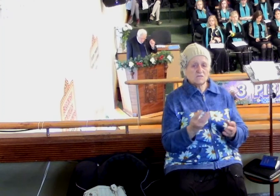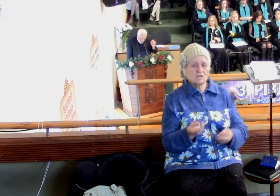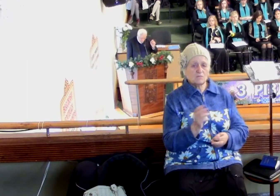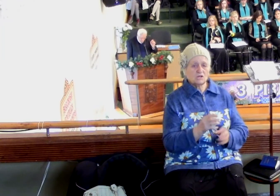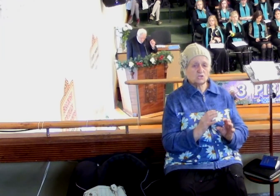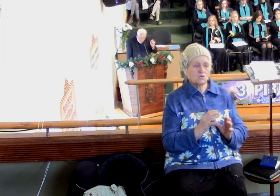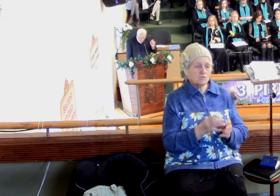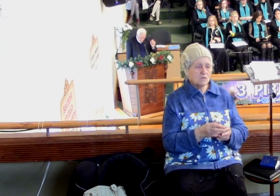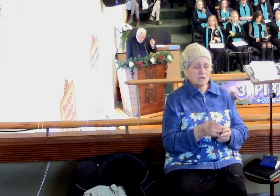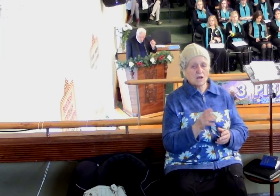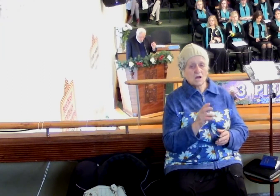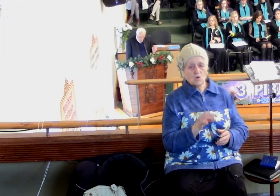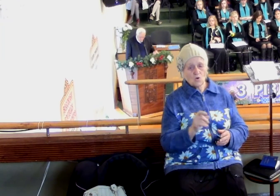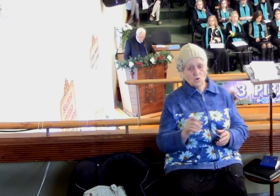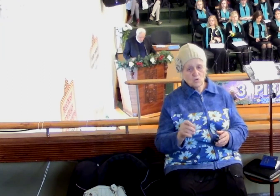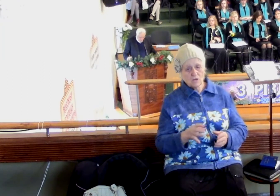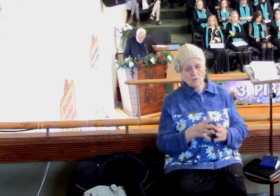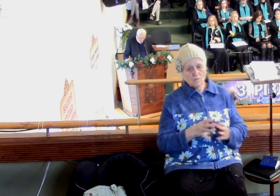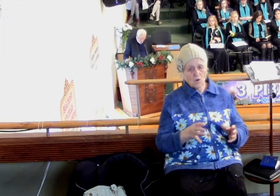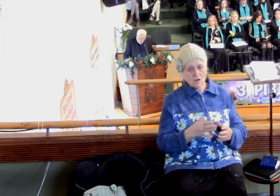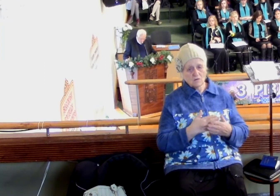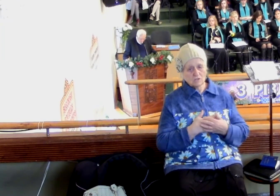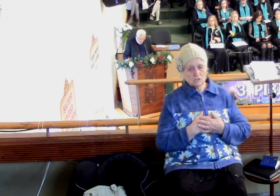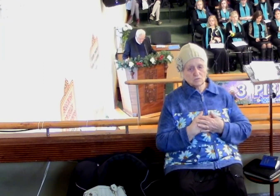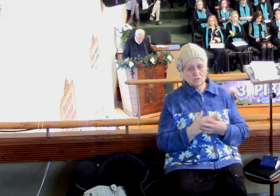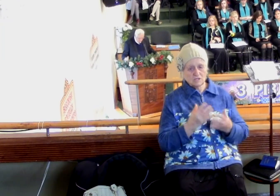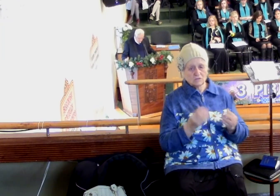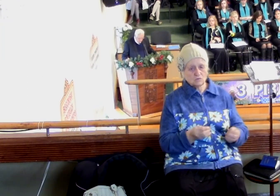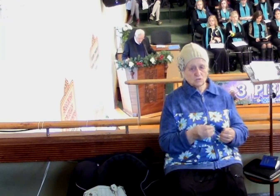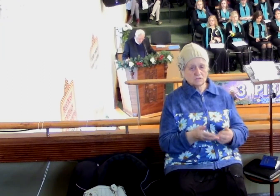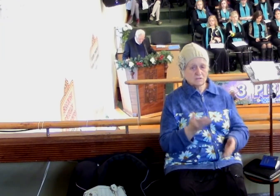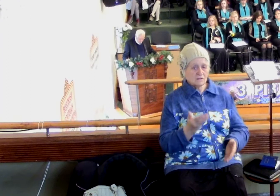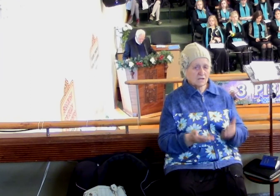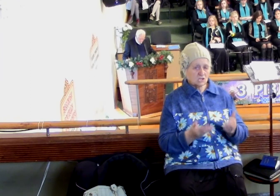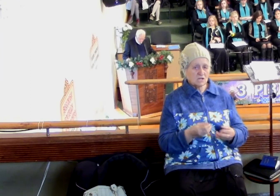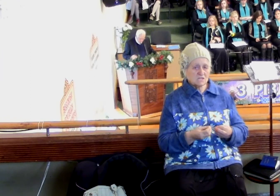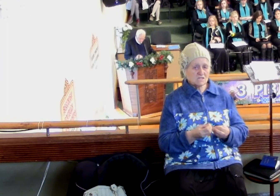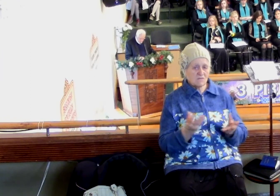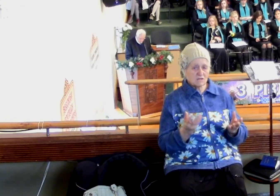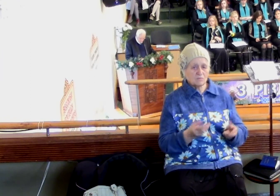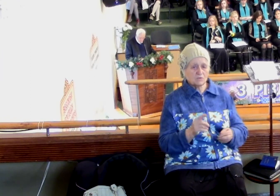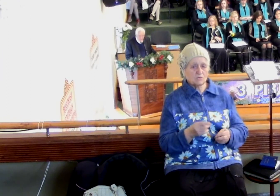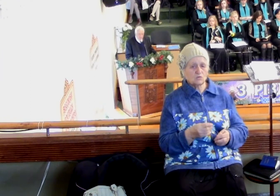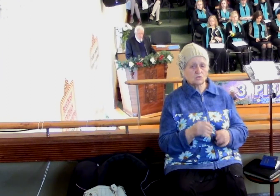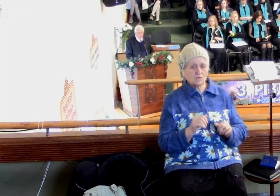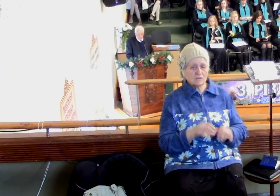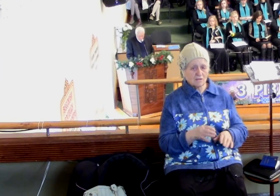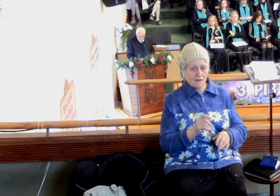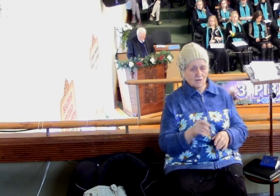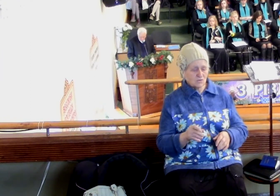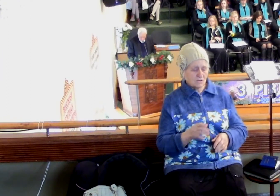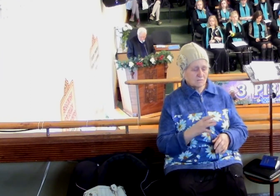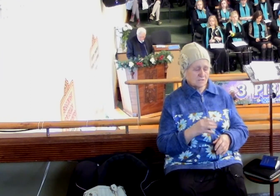люди более возлюбили тьму, нежели свет, потому что дела их были